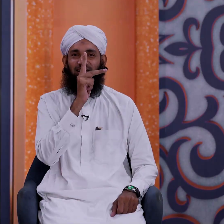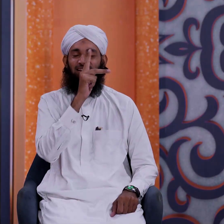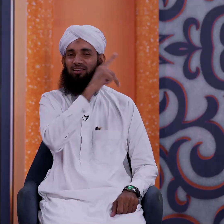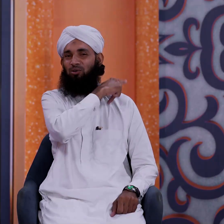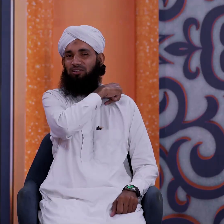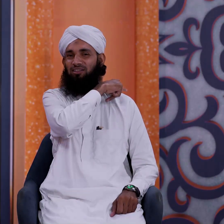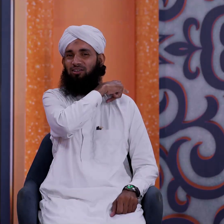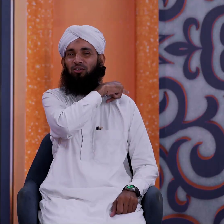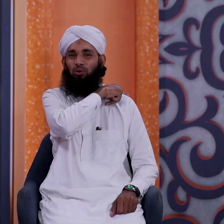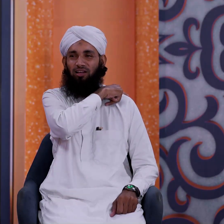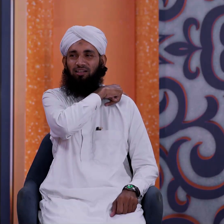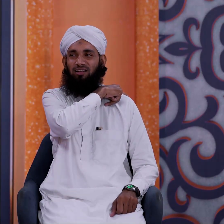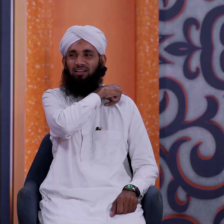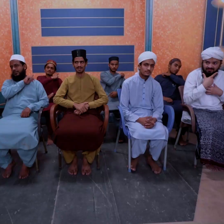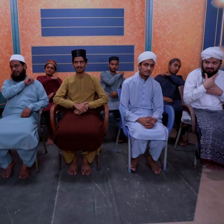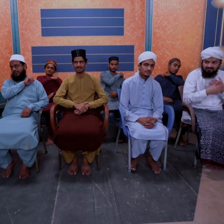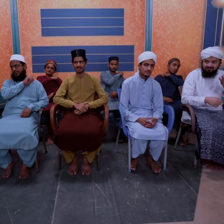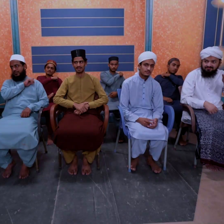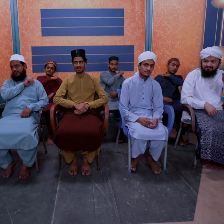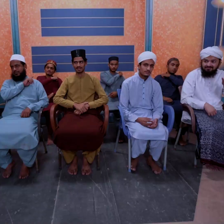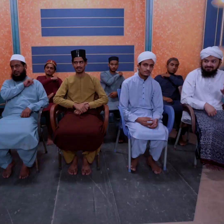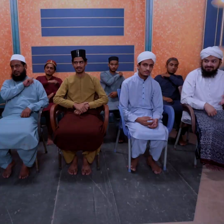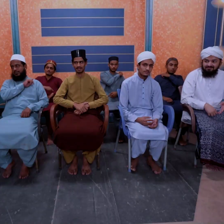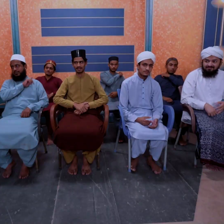اس طرح کریں گے اور یہ گناہ